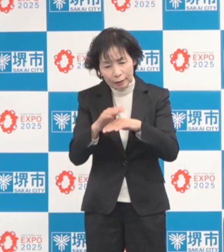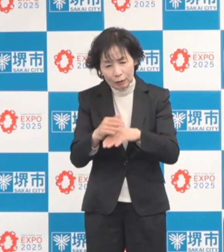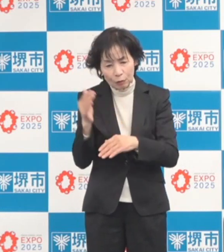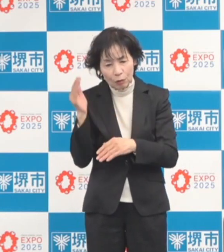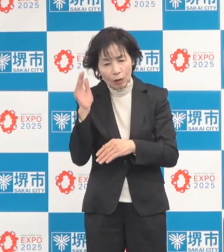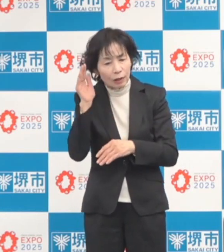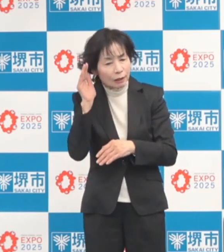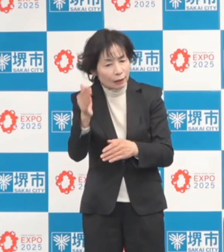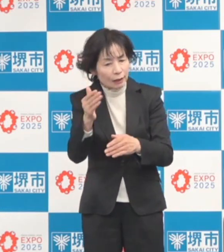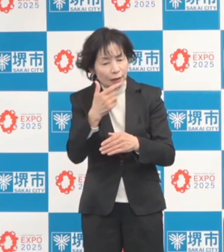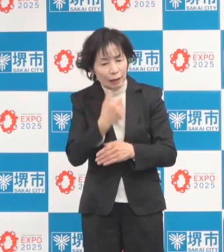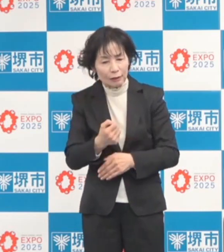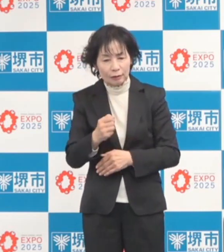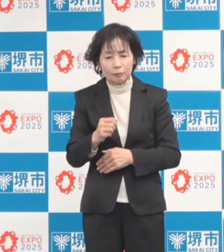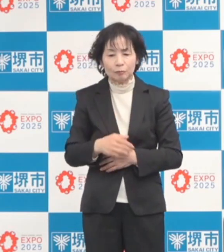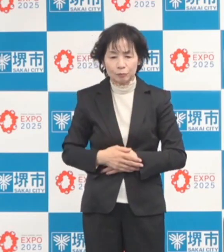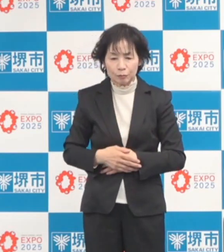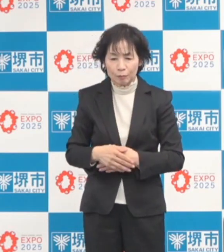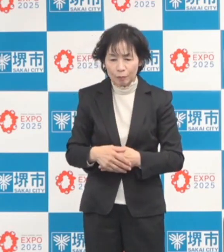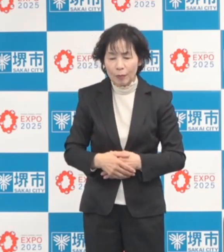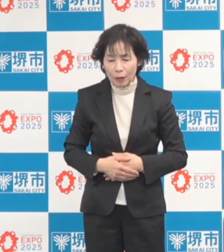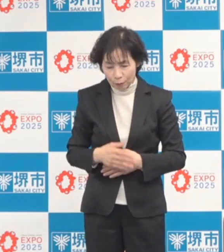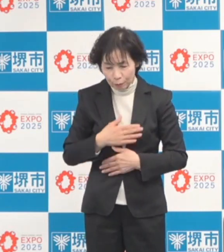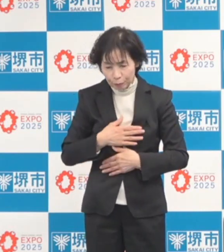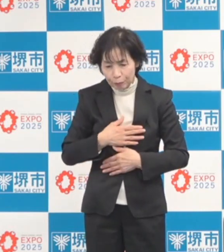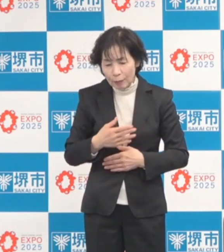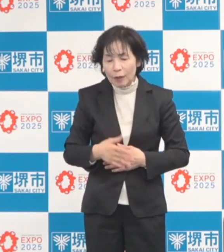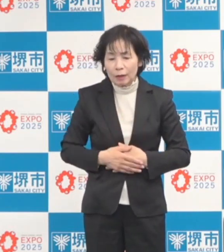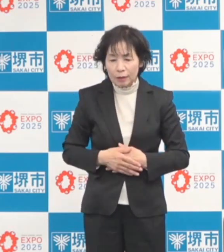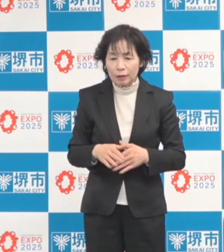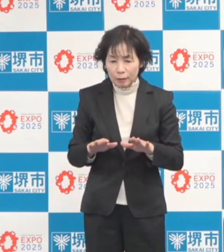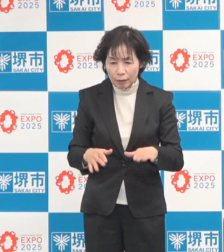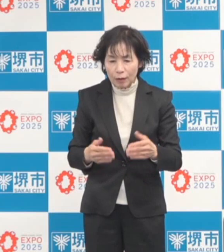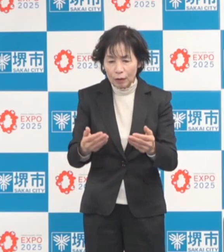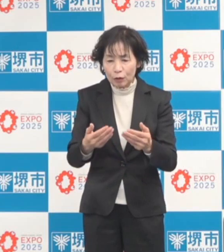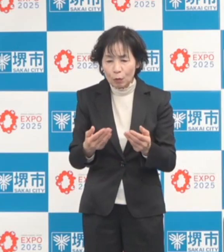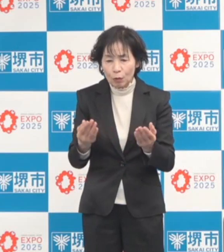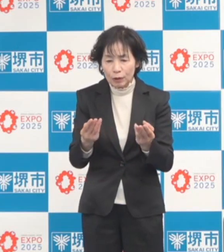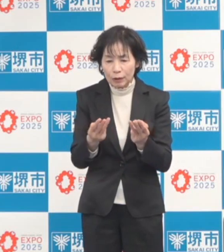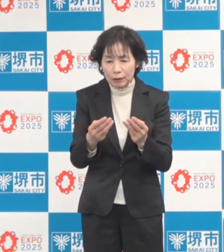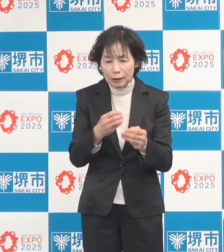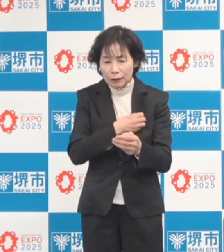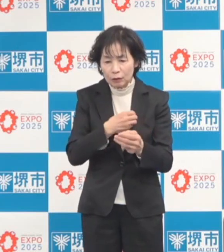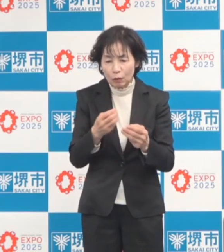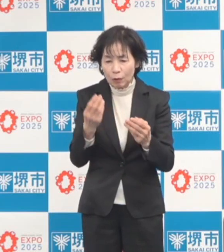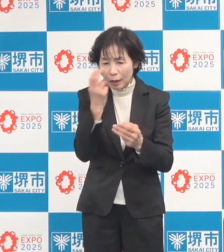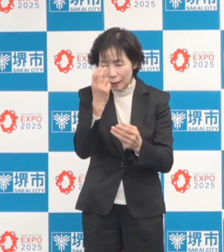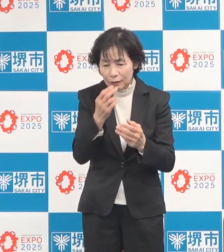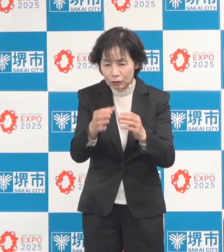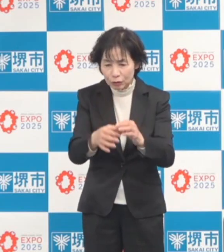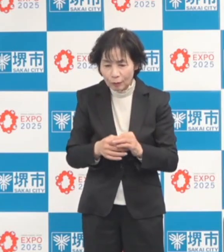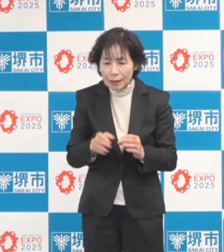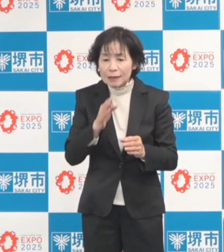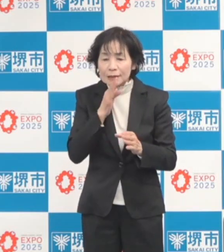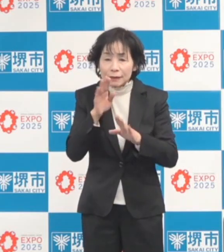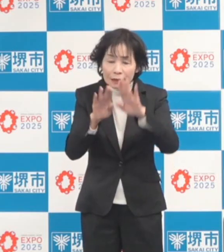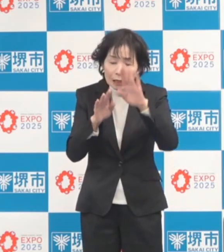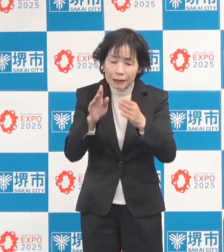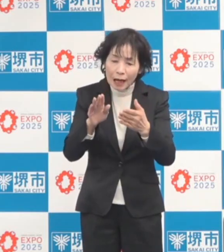ら。 はい、まず要員の管理につきましては、私がお伝えしたのは実態に合わないま